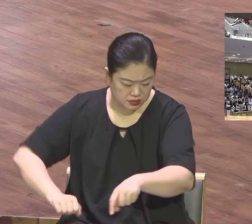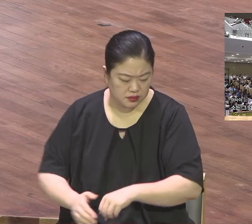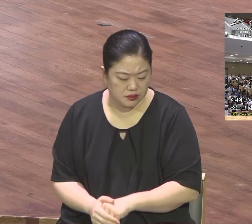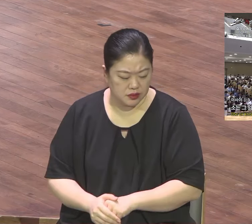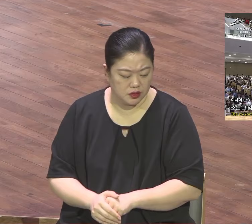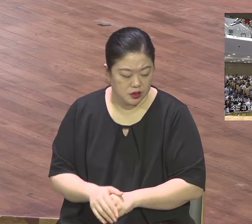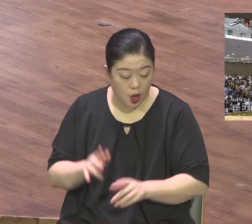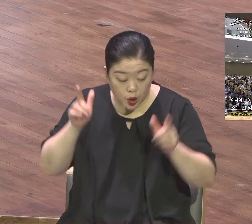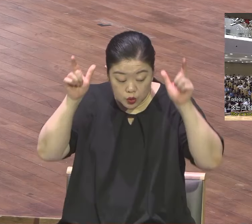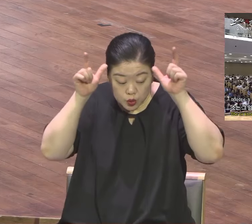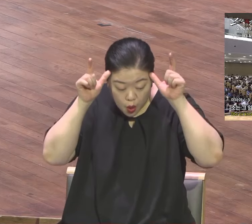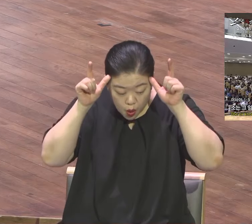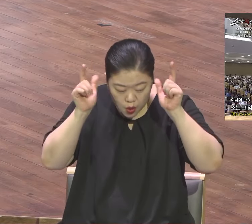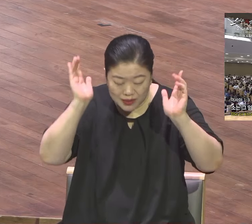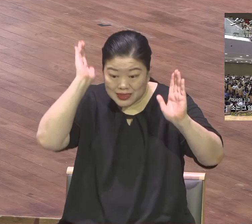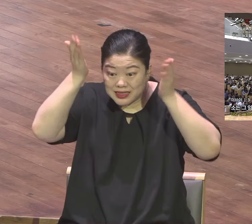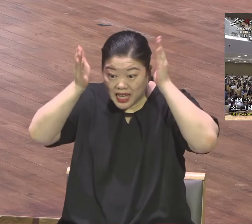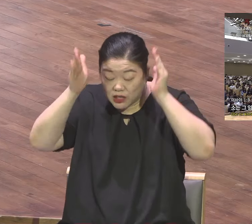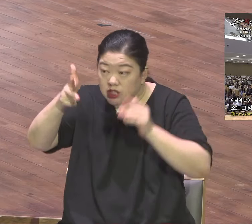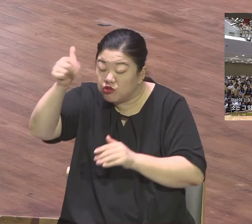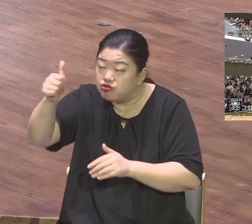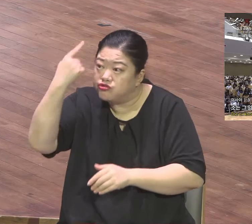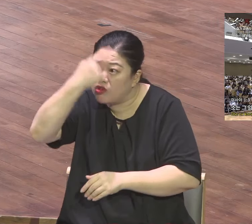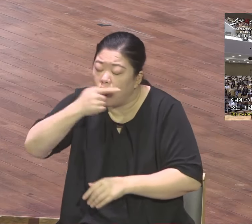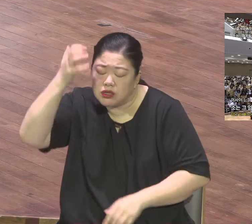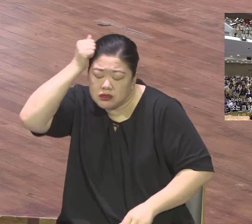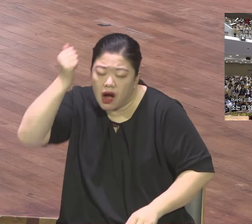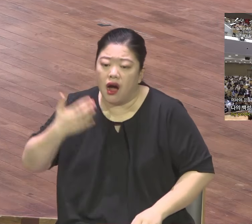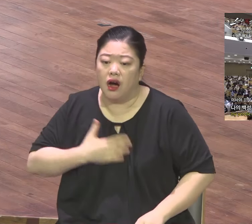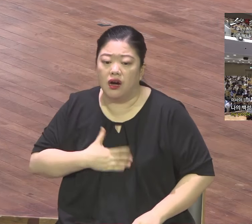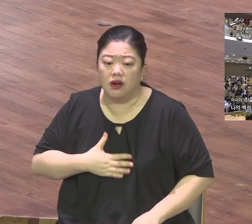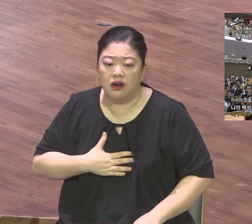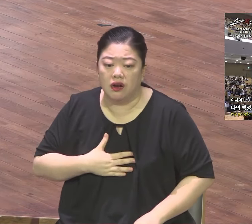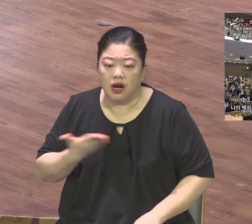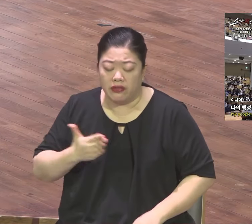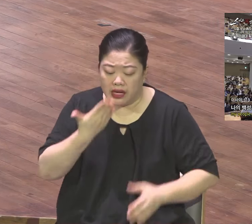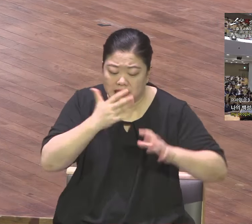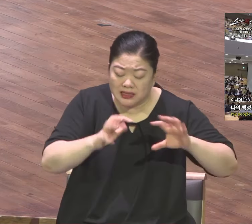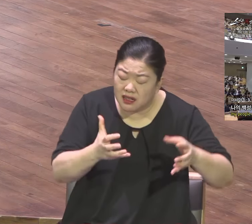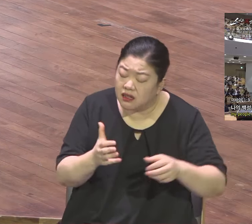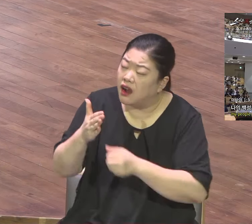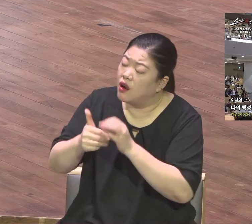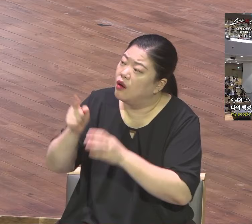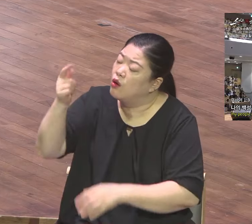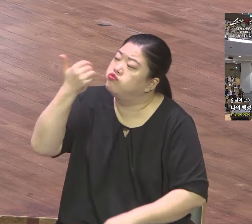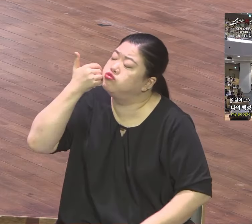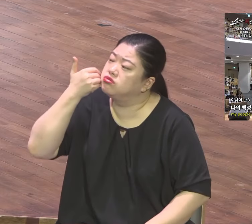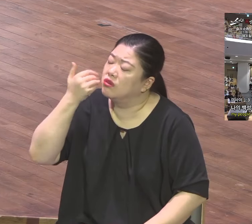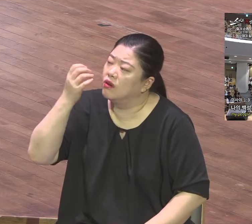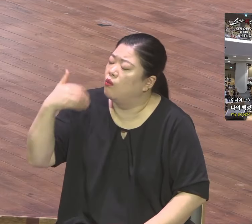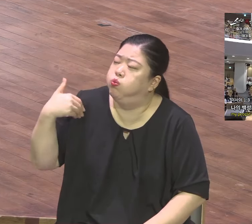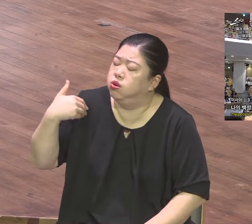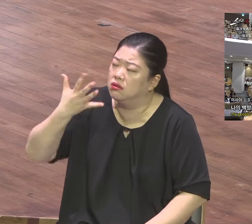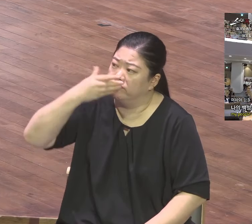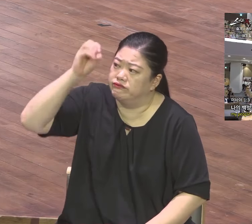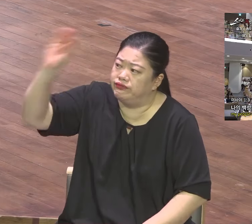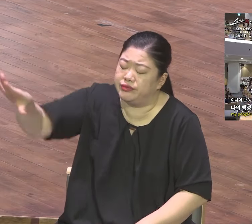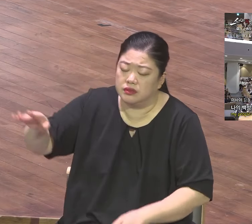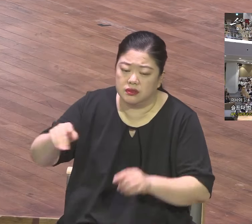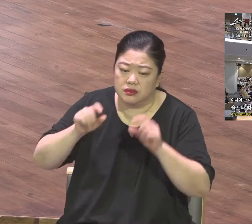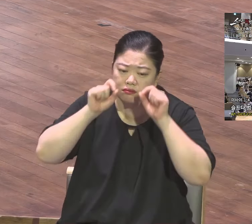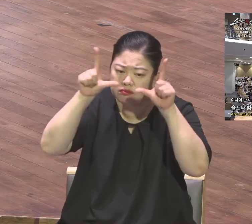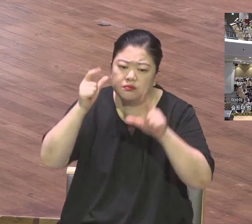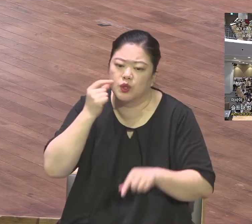나귀는 그 주인의 구유를 알건만은 이스라엘은 알지 못하고 나의 백성은 깨닫지 못하는도다